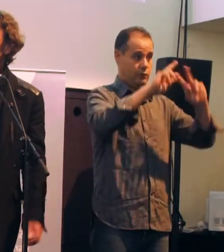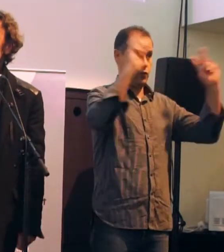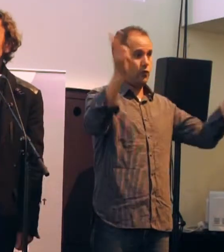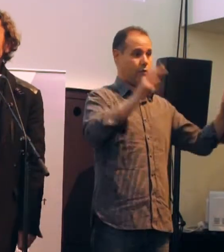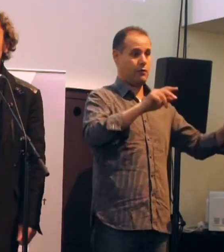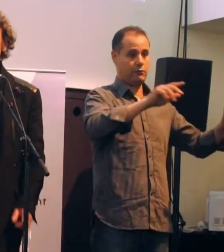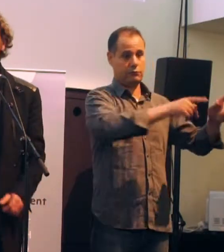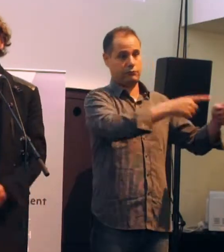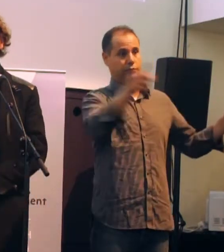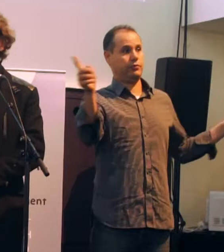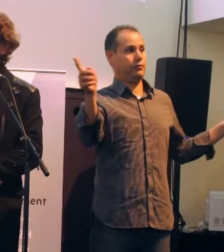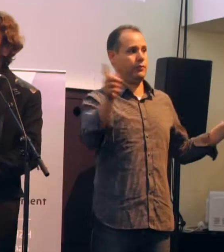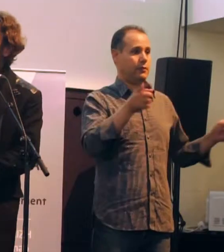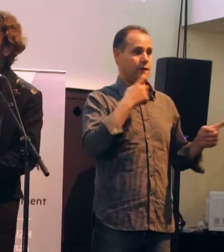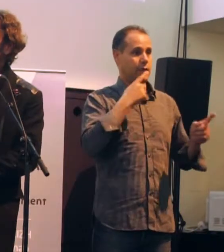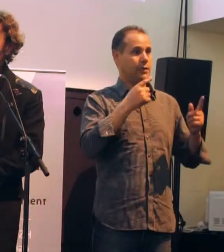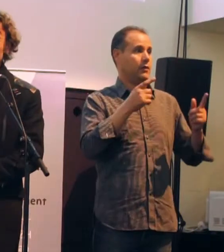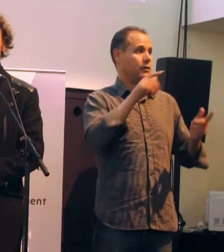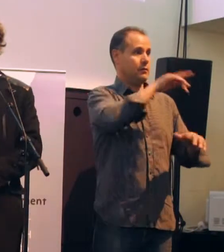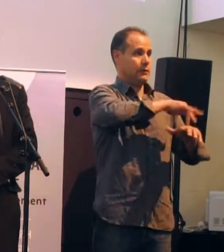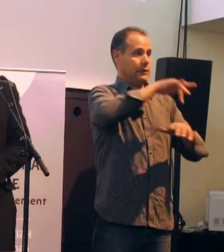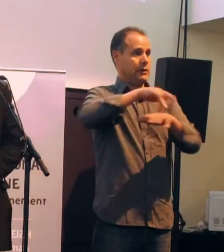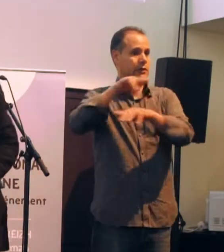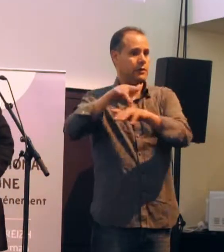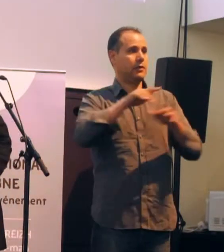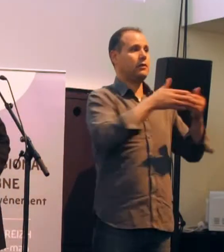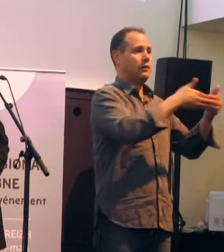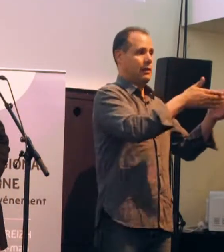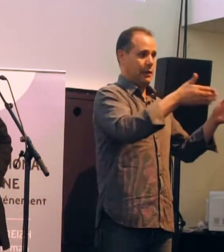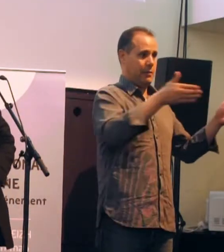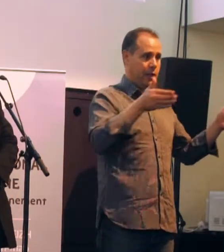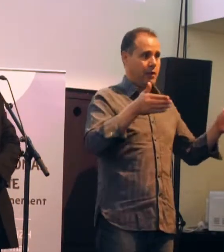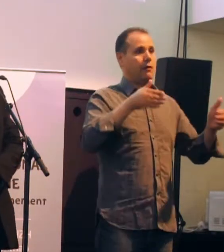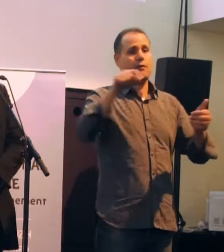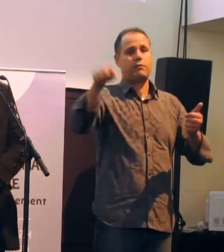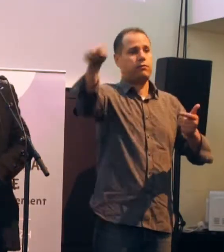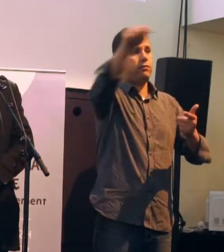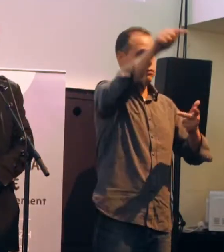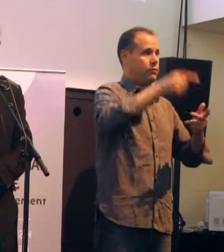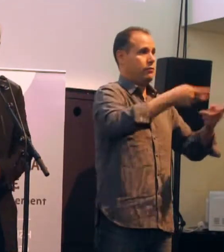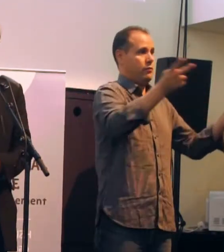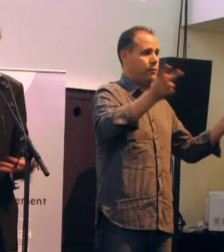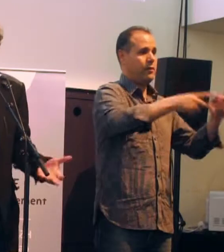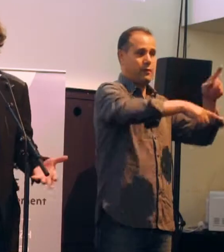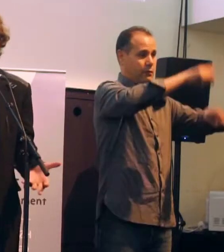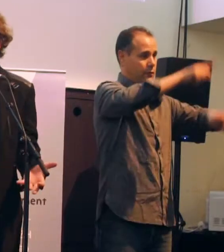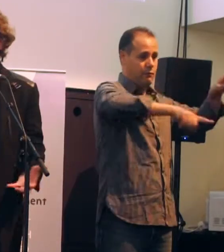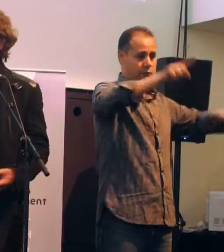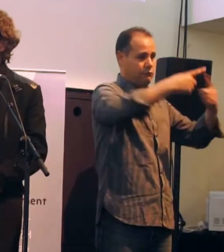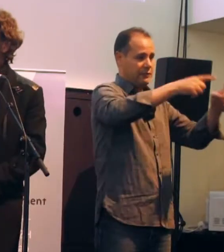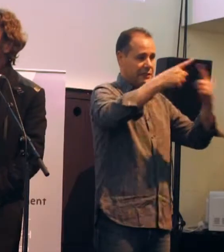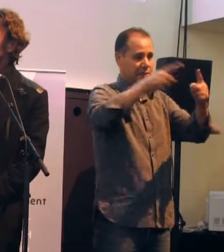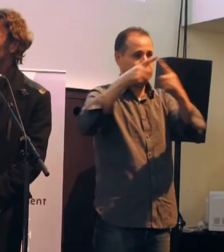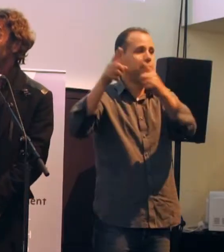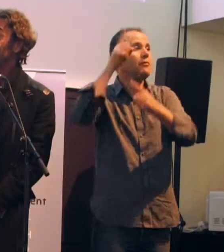avez la possibilité d'accueillir sur les différents sites, OTMB mais ailleurs, effectivement des publics très variés. Parce que